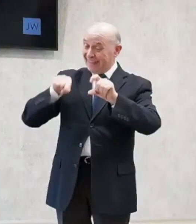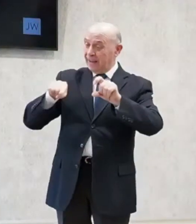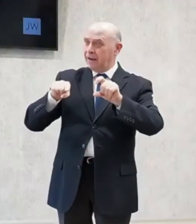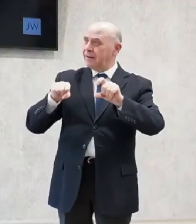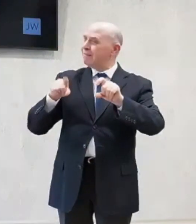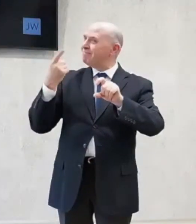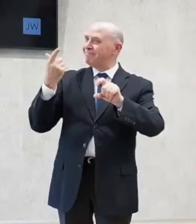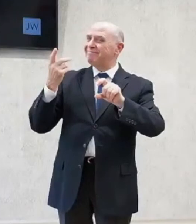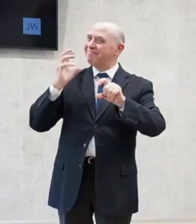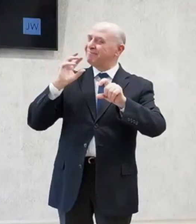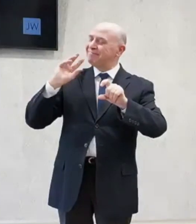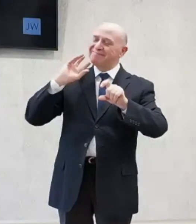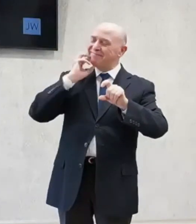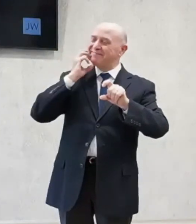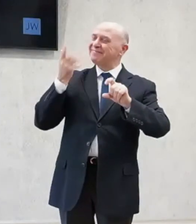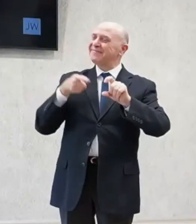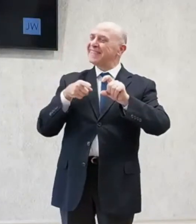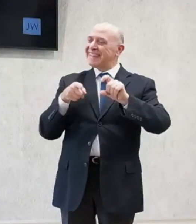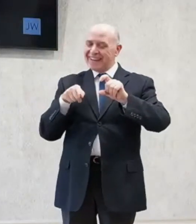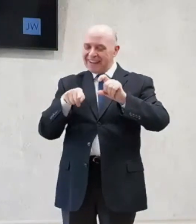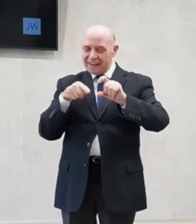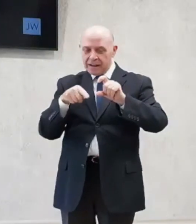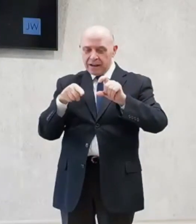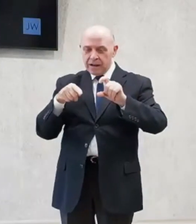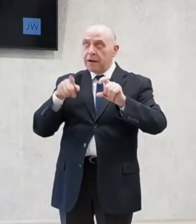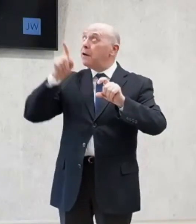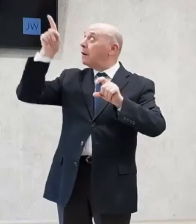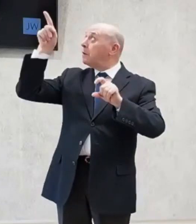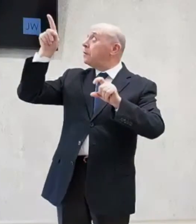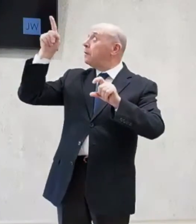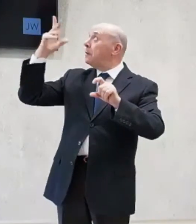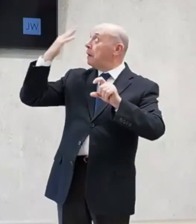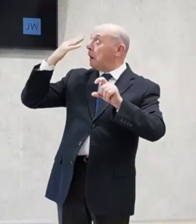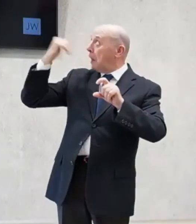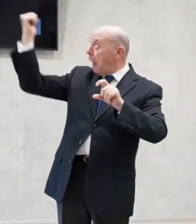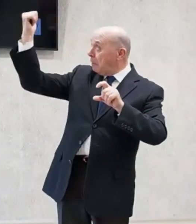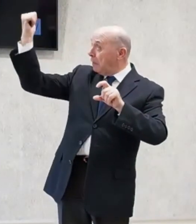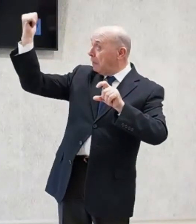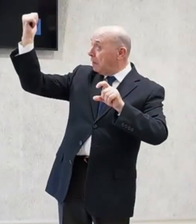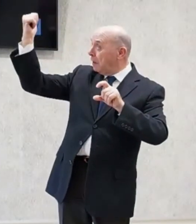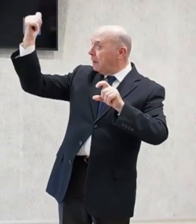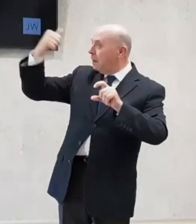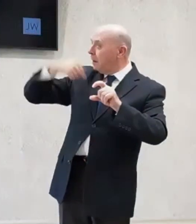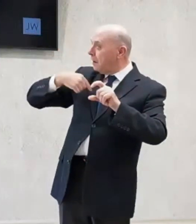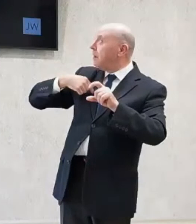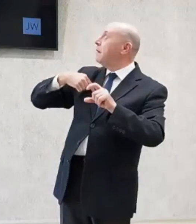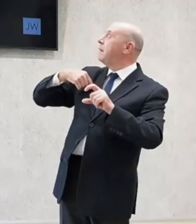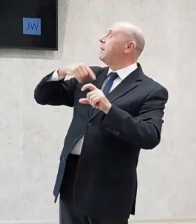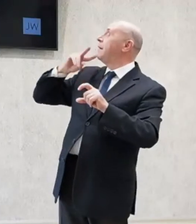Mi viene detto tu chiamerai e io ti risponderò